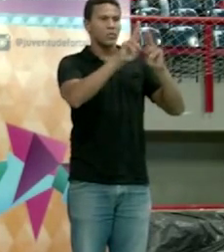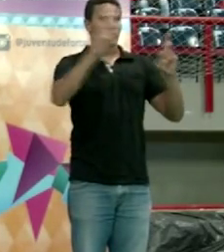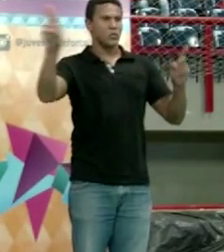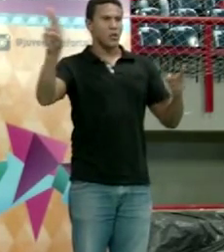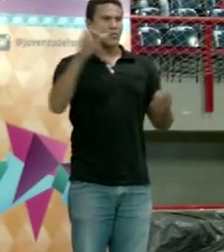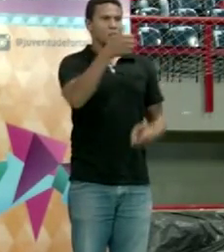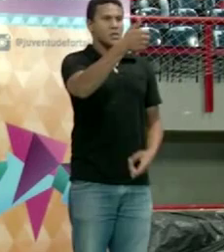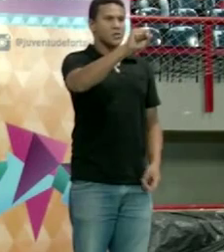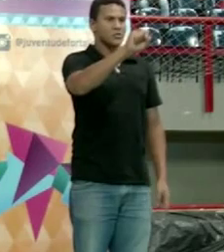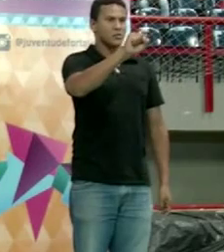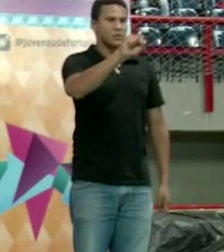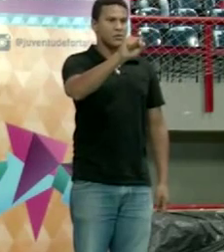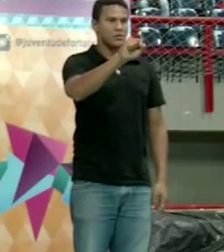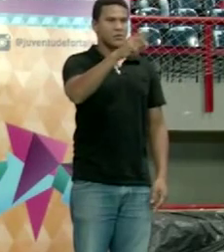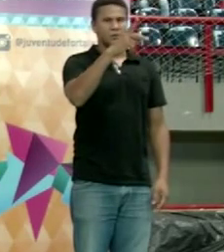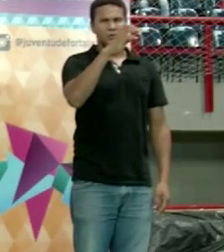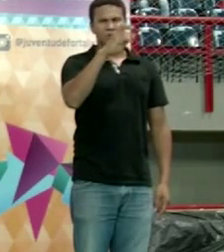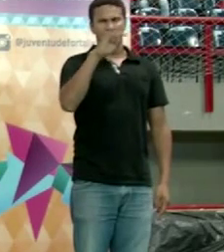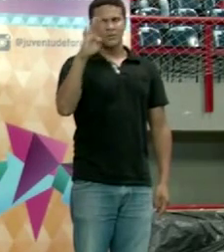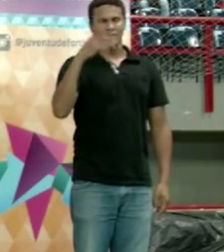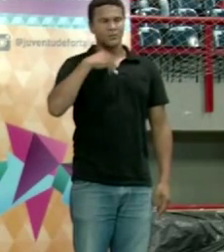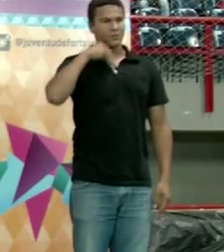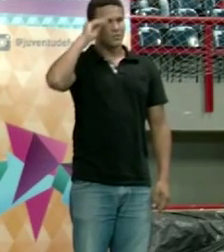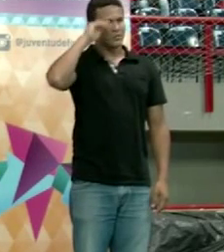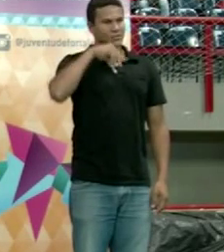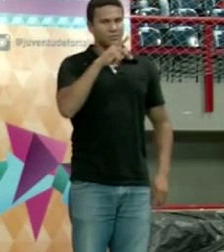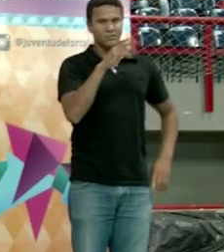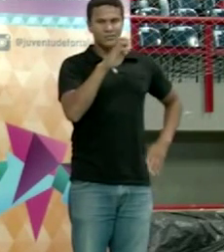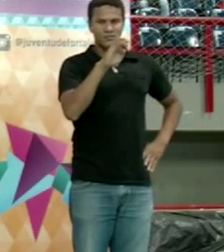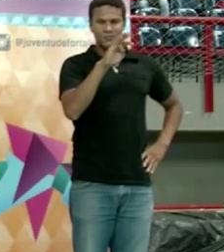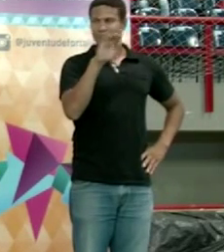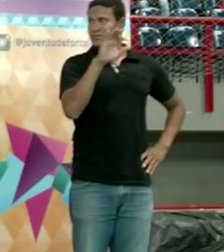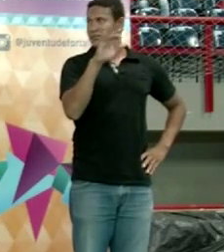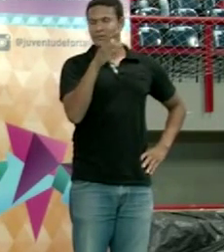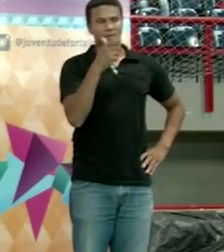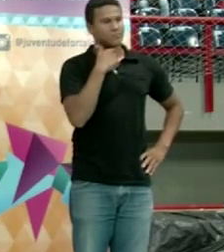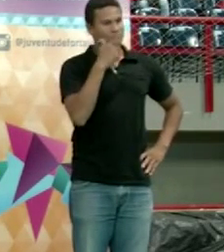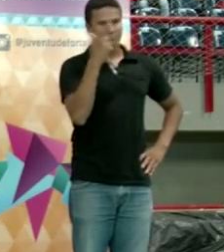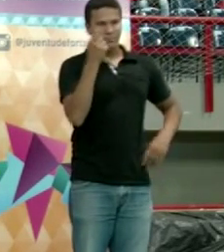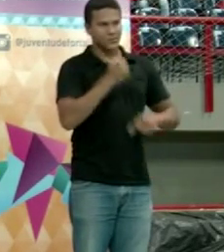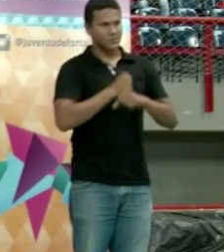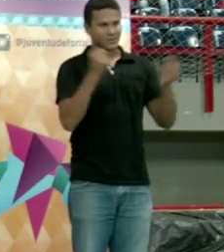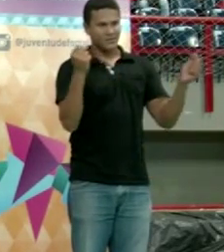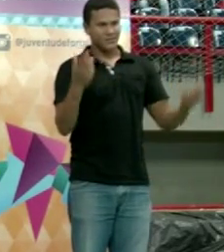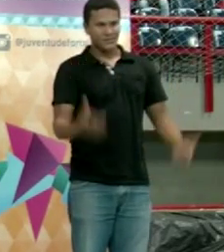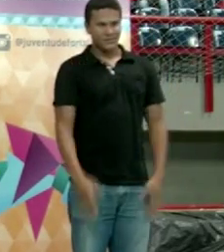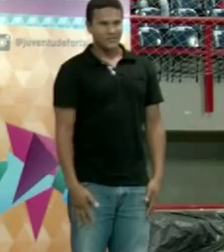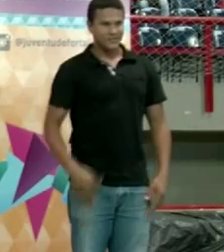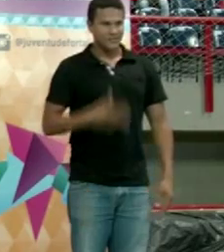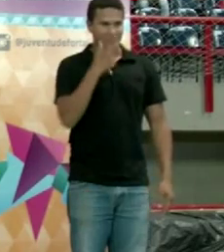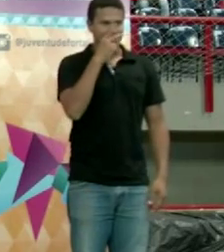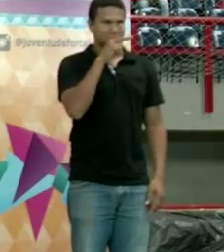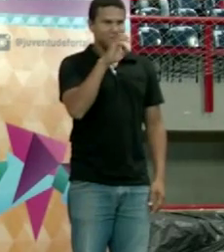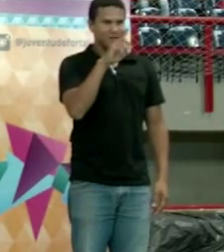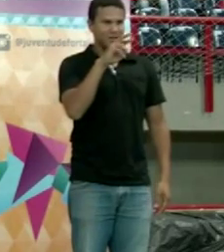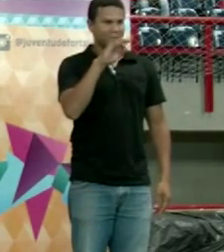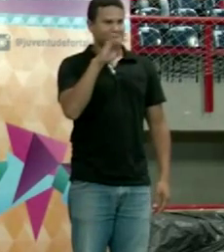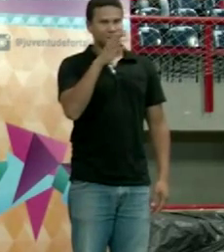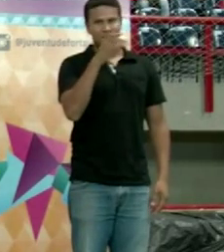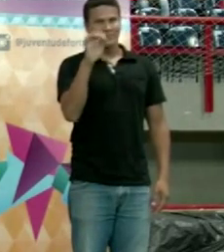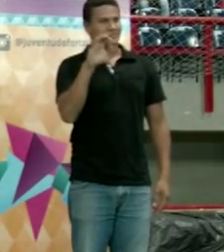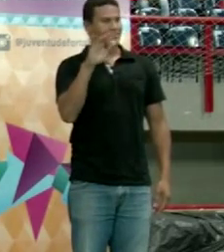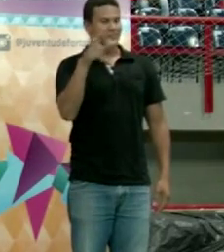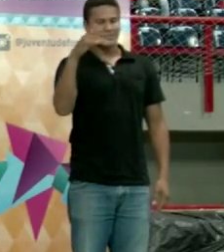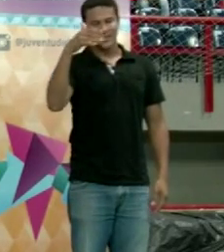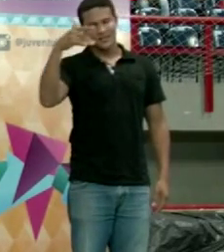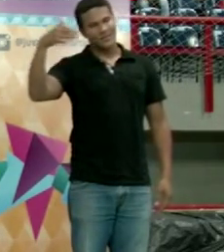Alcântara, Francisco, Antônio, João, Carlos, Xavier, de Paula, Miguel, Rafael, Joaquim, José, Gonzaga, Pascoal, Cipriano, Serafim de